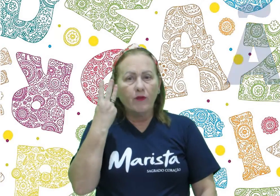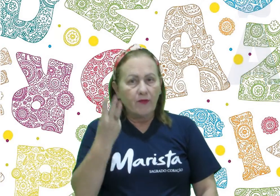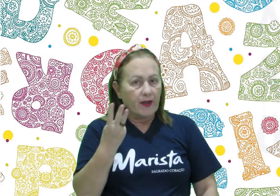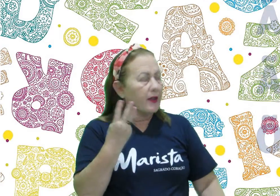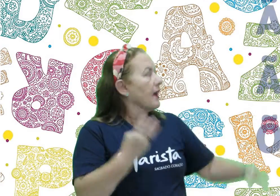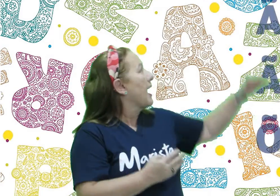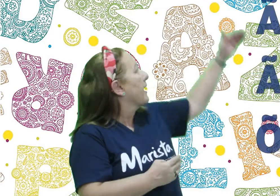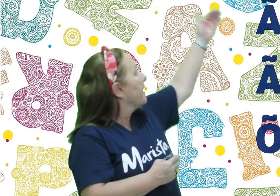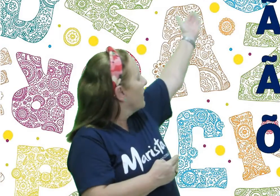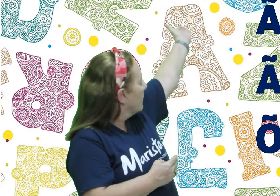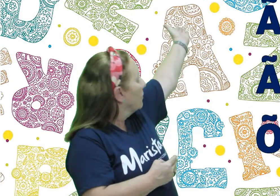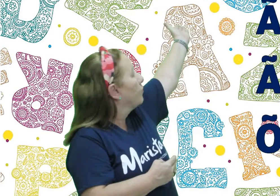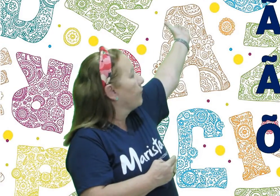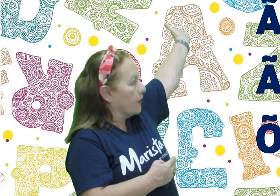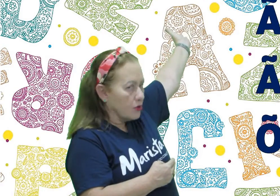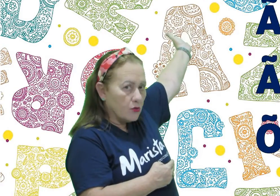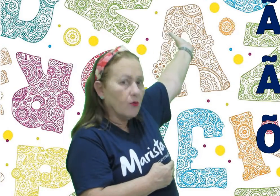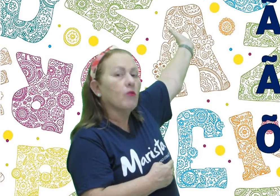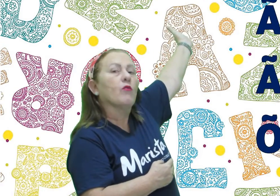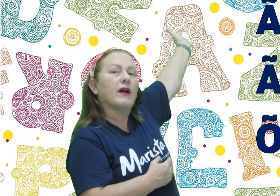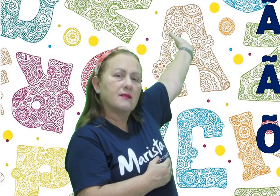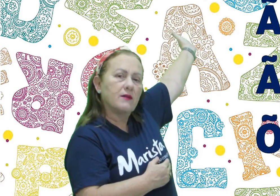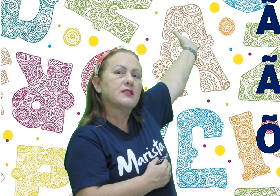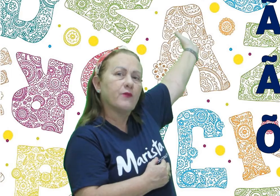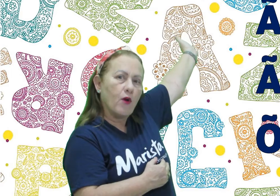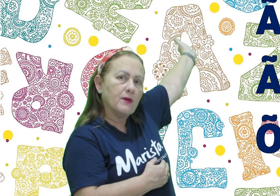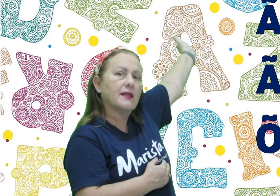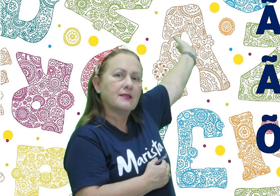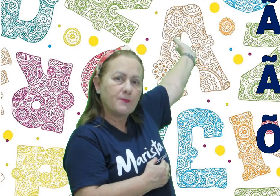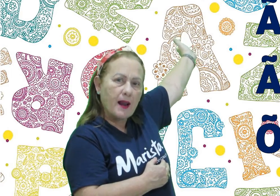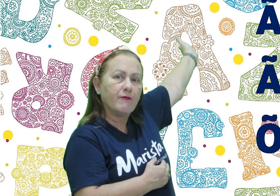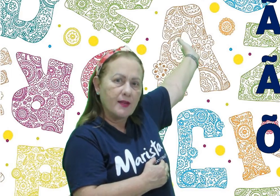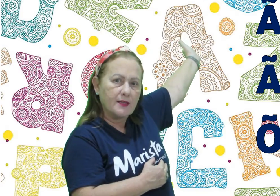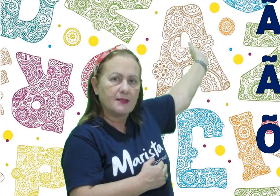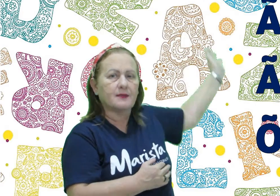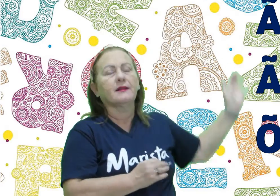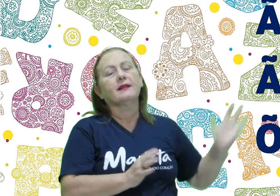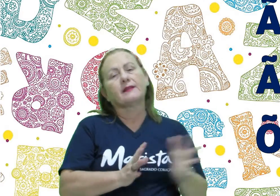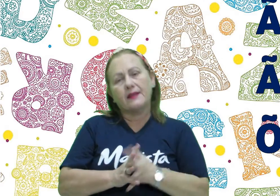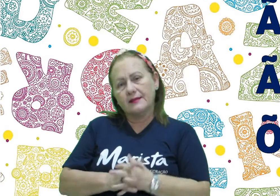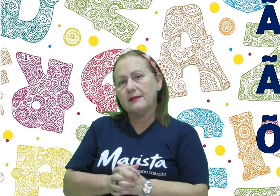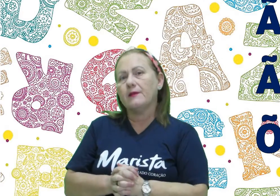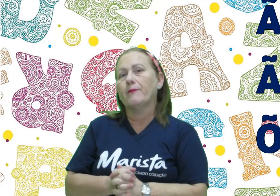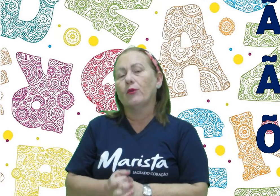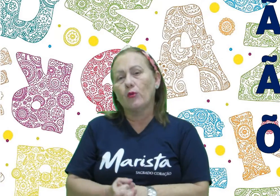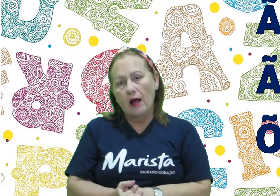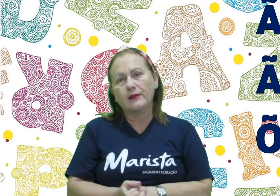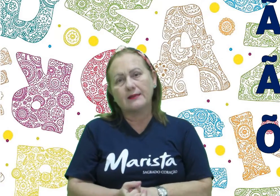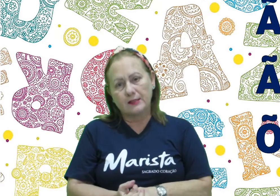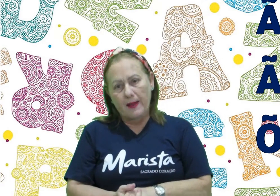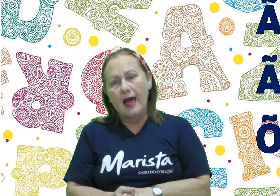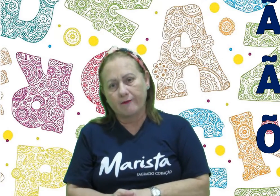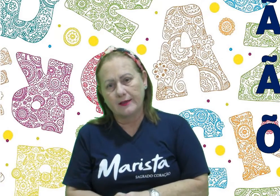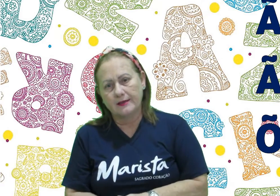ver aí no vídeo quais são as formas dessas palavrinhas, desse plural dessas palavras,